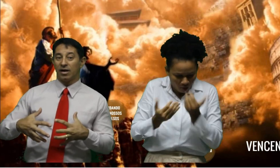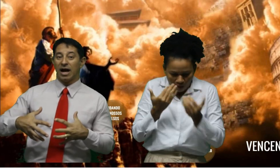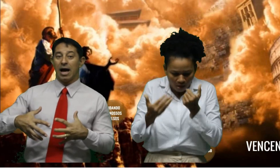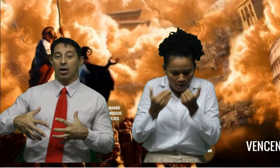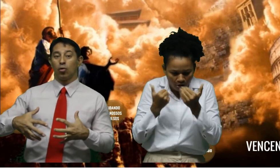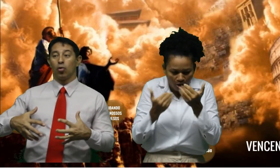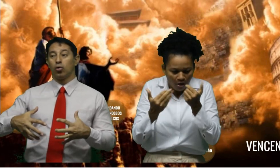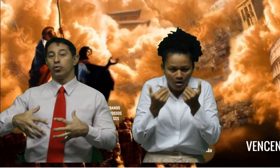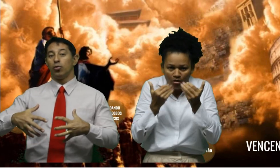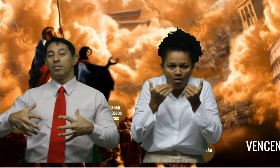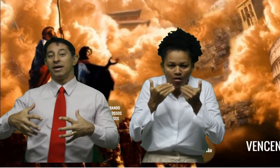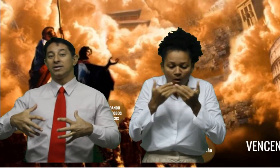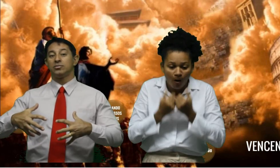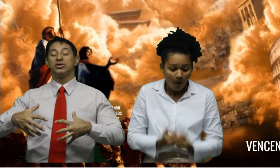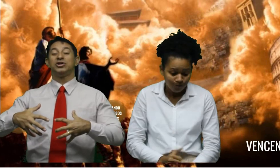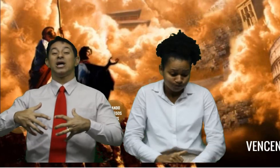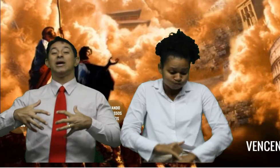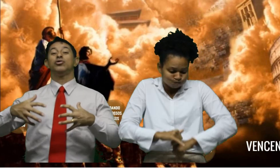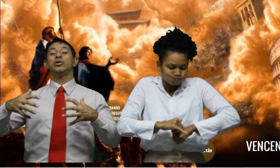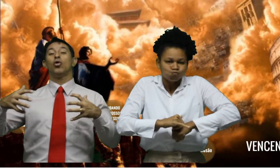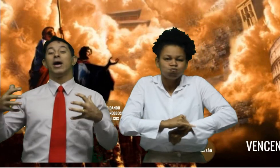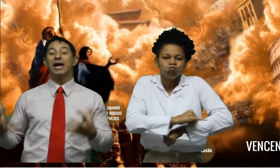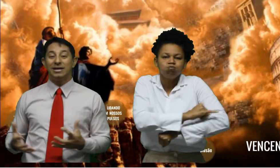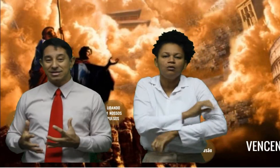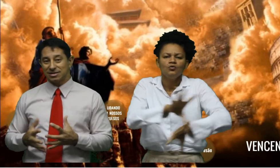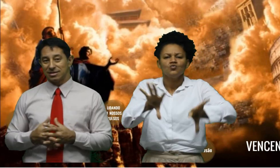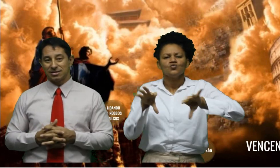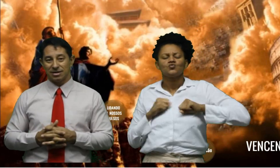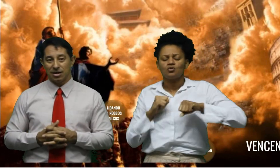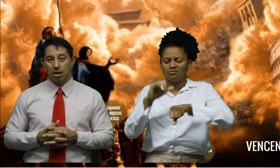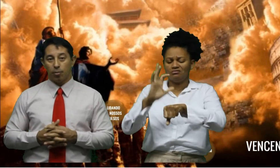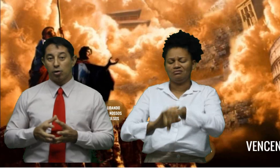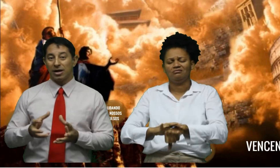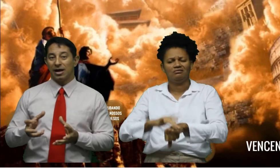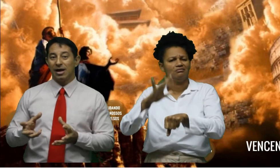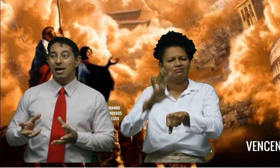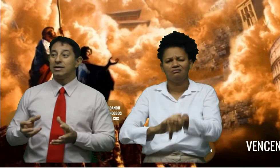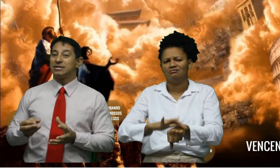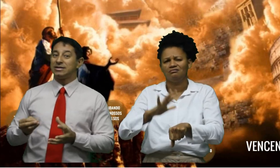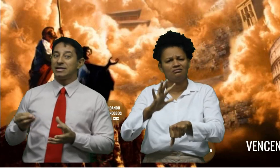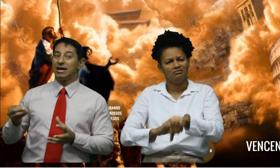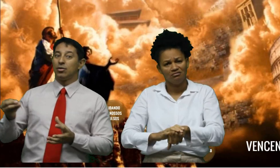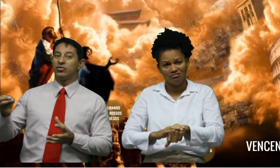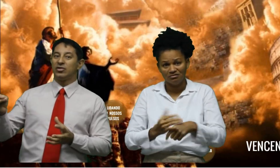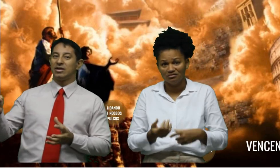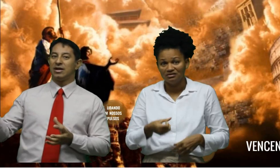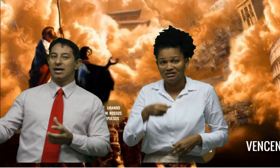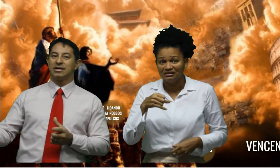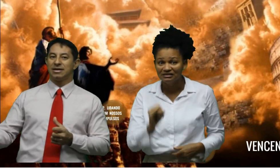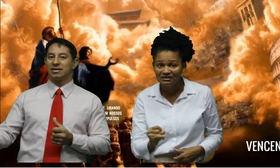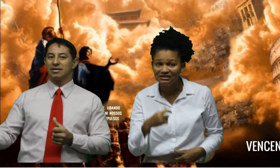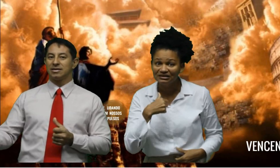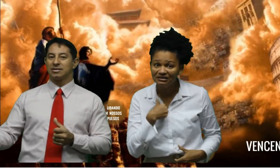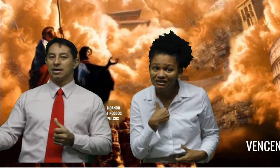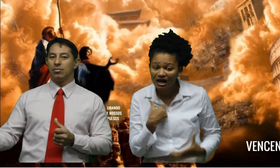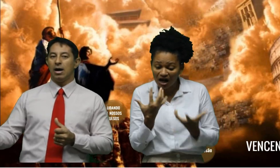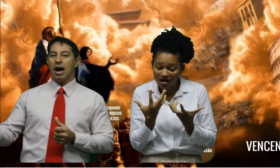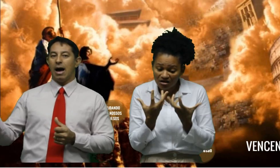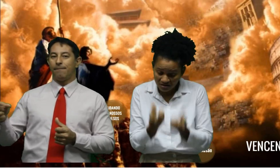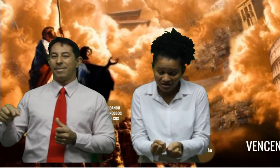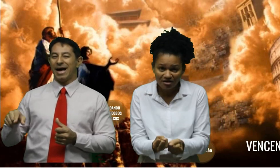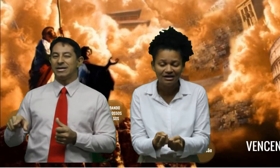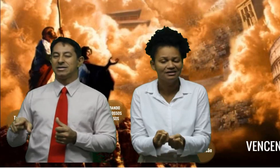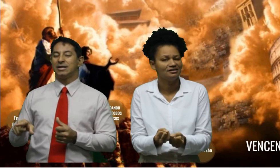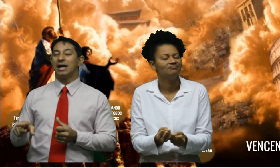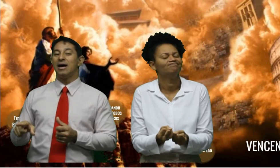vou ficar gordo, obeso, cheio de doenças, porque se eu ceder a esta tentação,